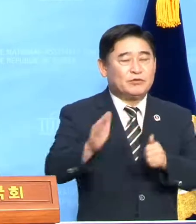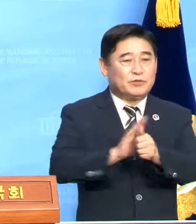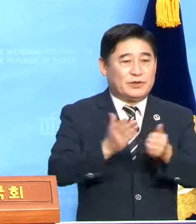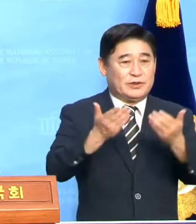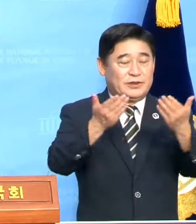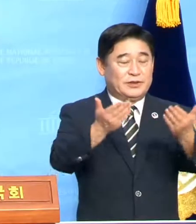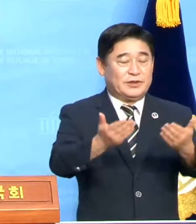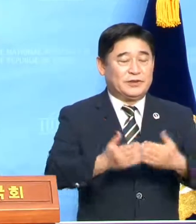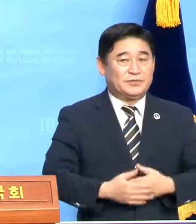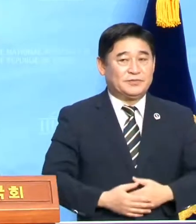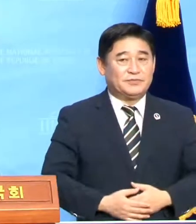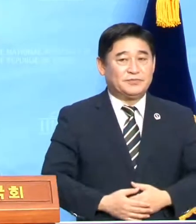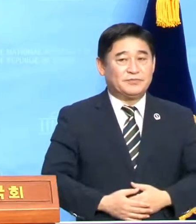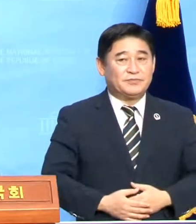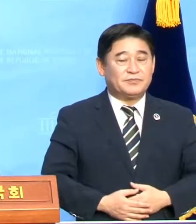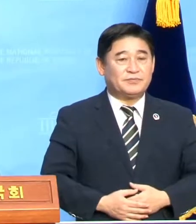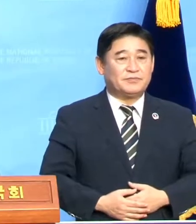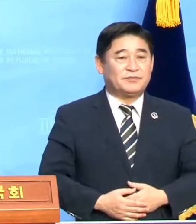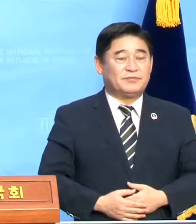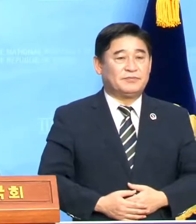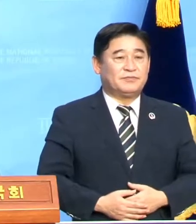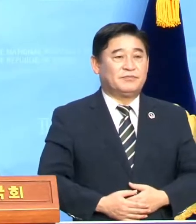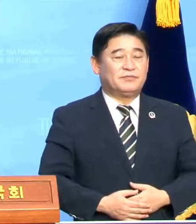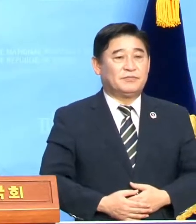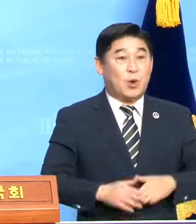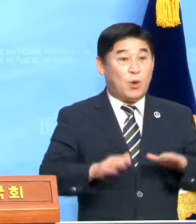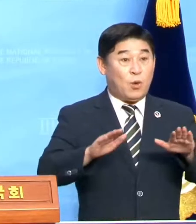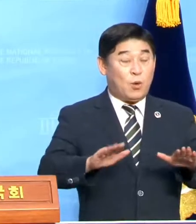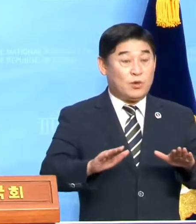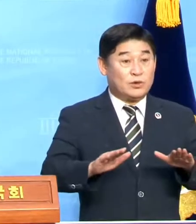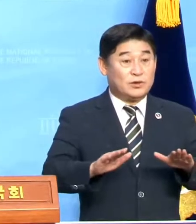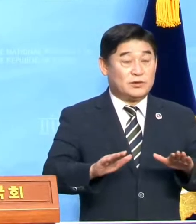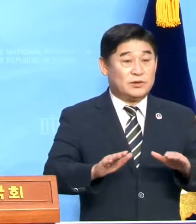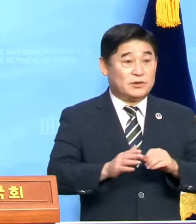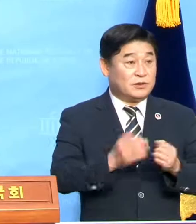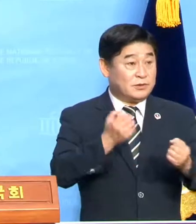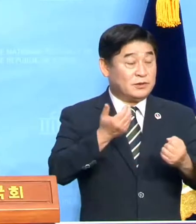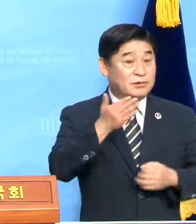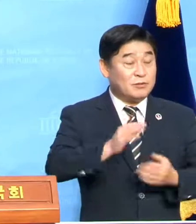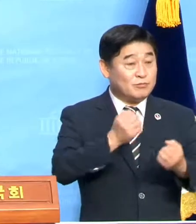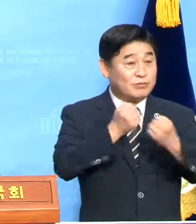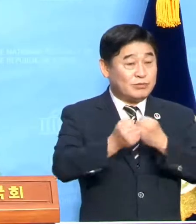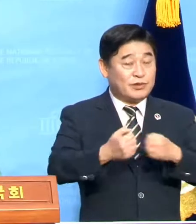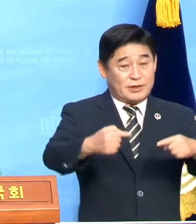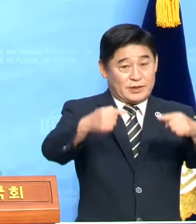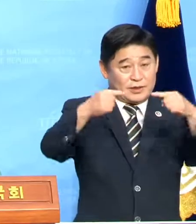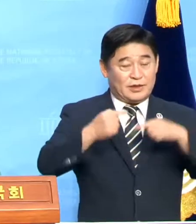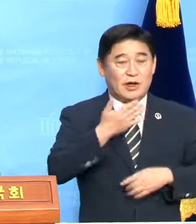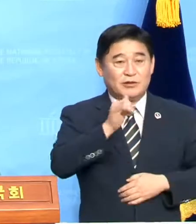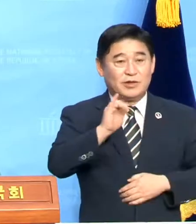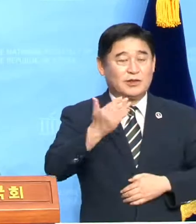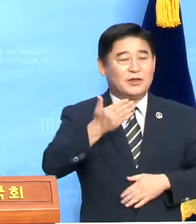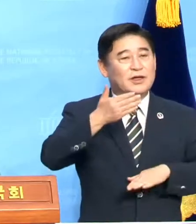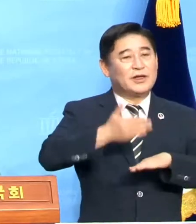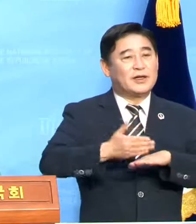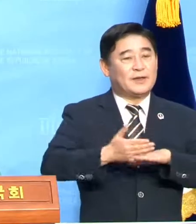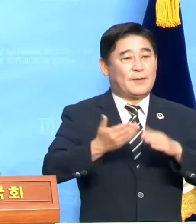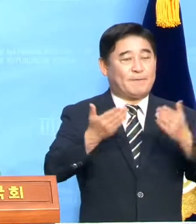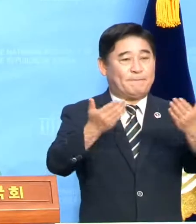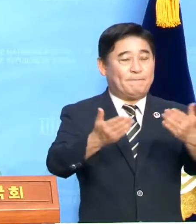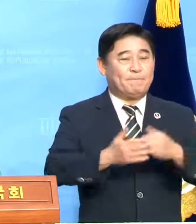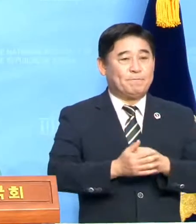마음을 전화 전합니다 오늘 이렇게 그럼에도 불구하고 우사 의 자리에 함께 할 수 있게 돼서 감사드립니다